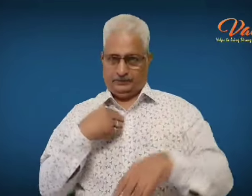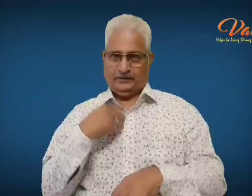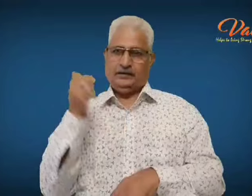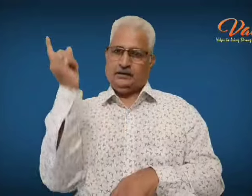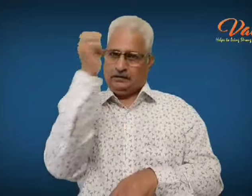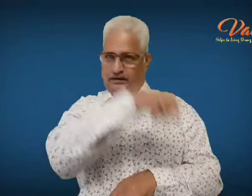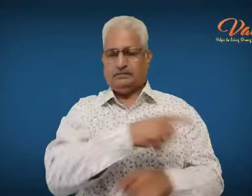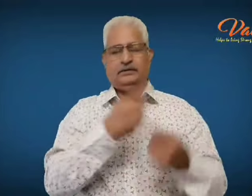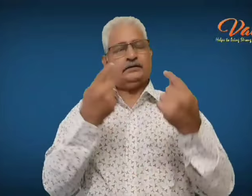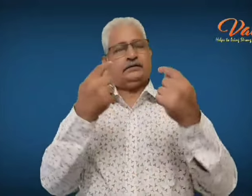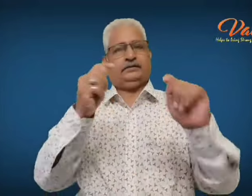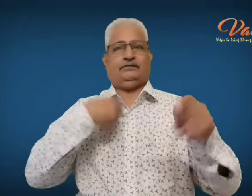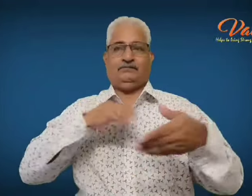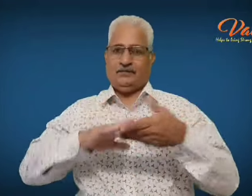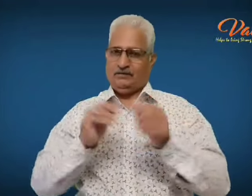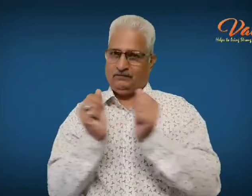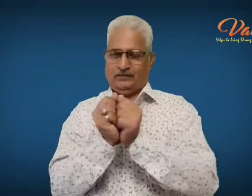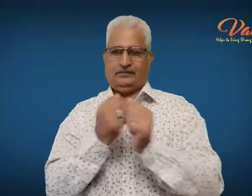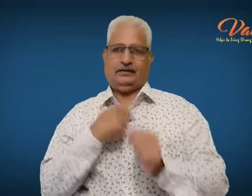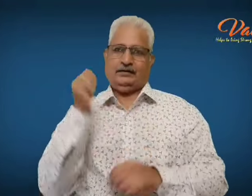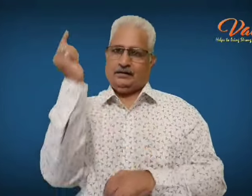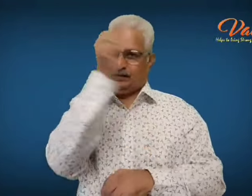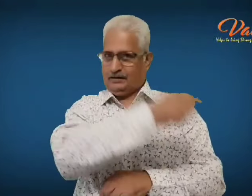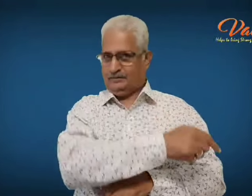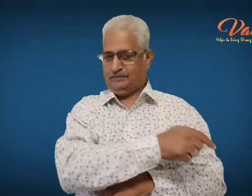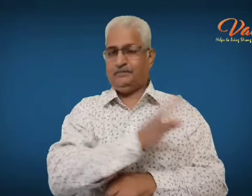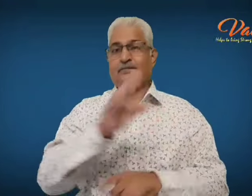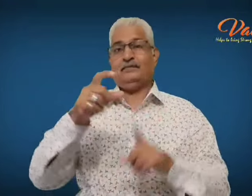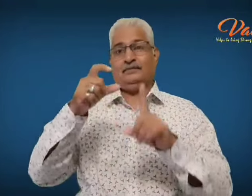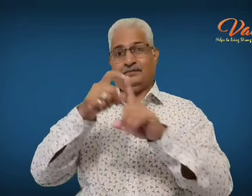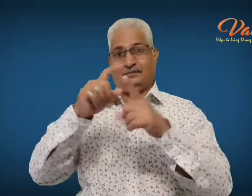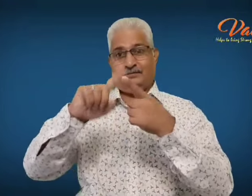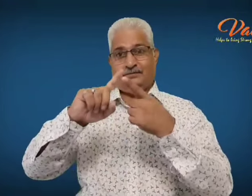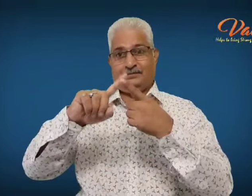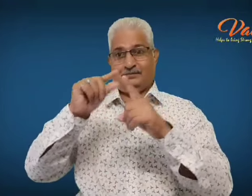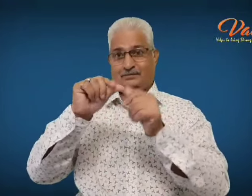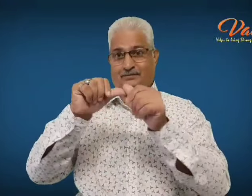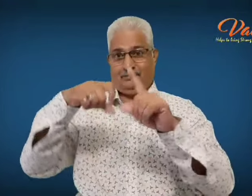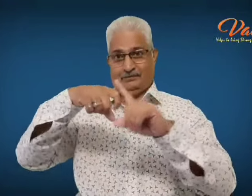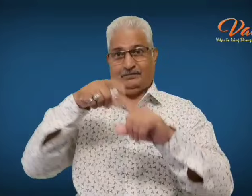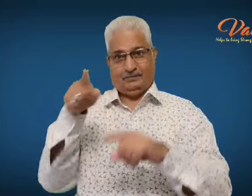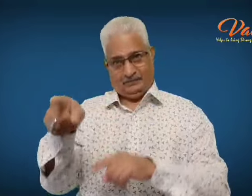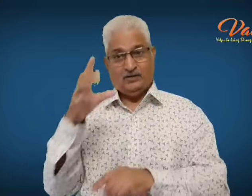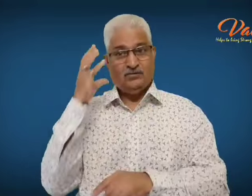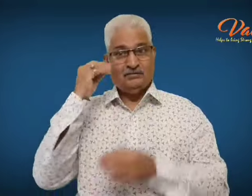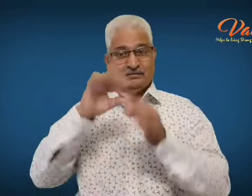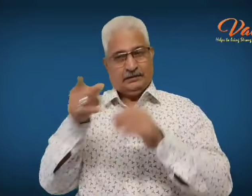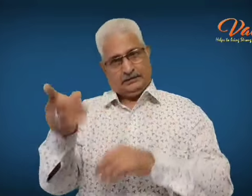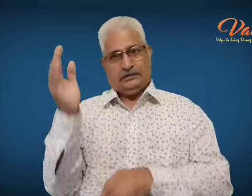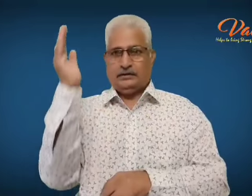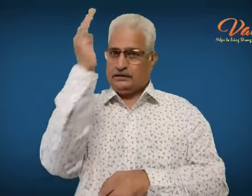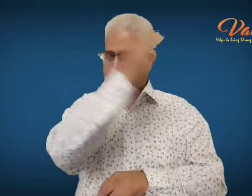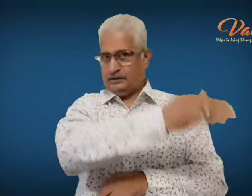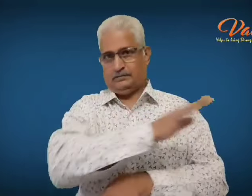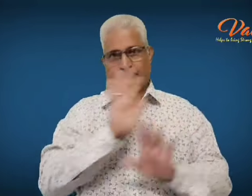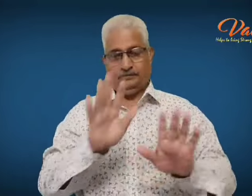आएंगे और वैदिक के मिशन की पूरी जानकारी दी जाएगी, जो हेल्दी इंडिया वेल्दी इंडिया मिशन की जानकारी है,